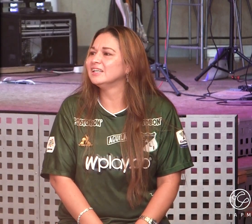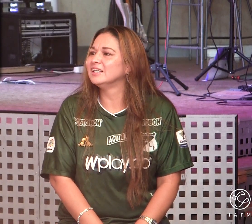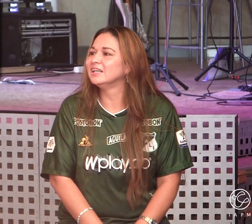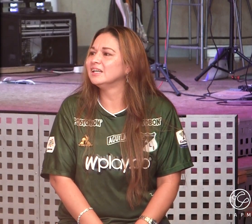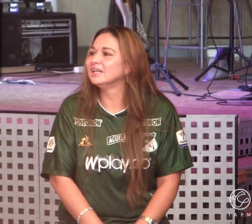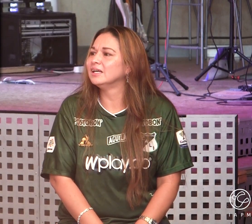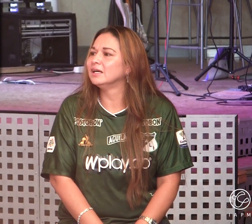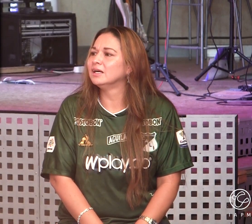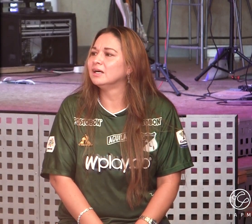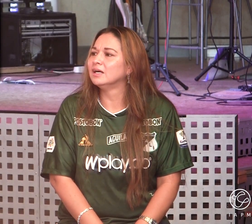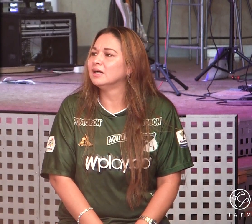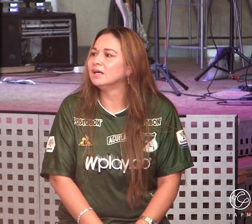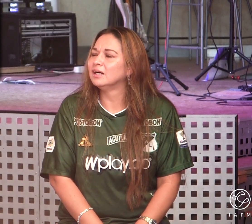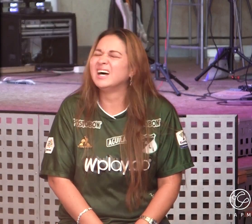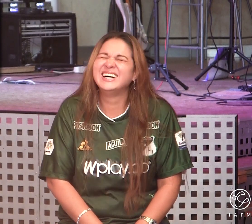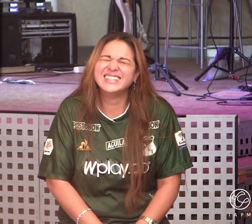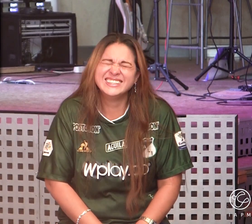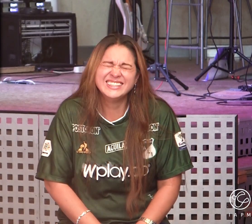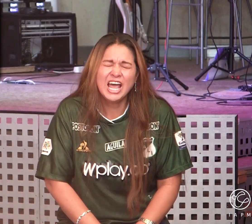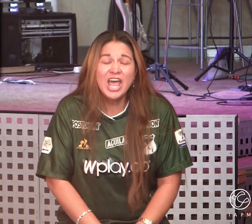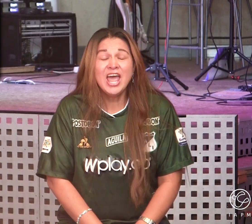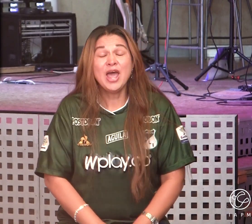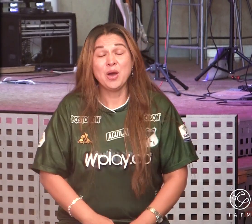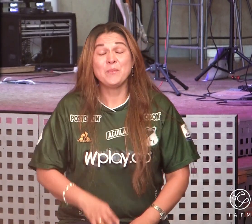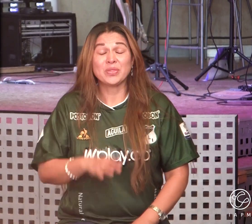rodilla tiene la misma edad y no me duele.